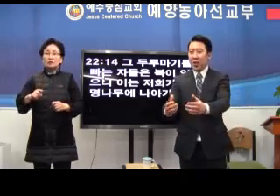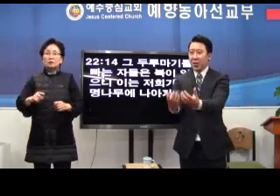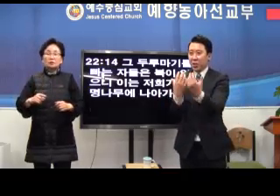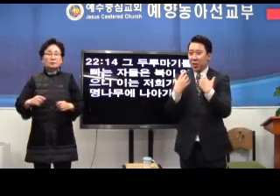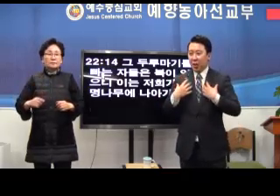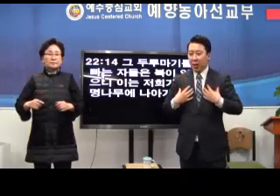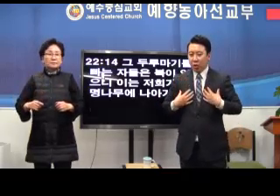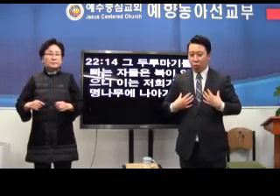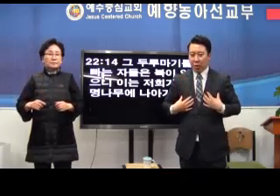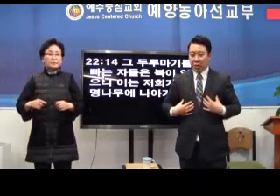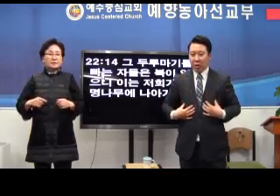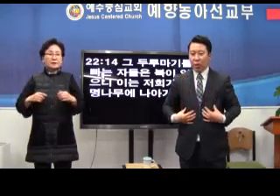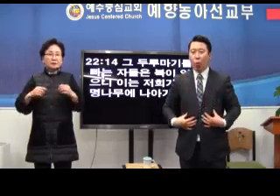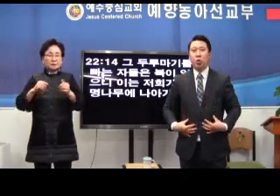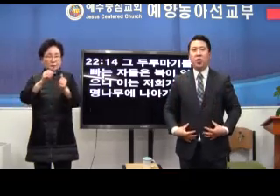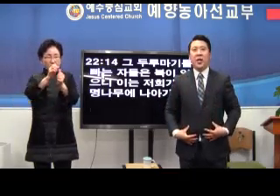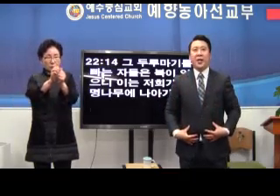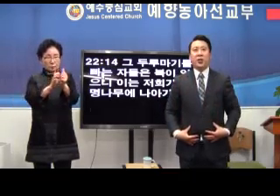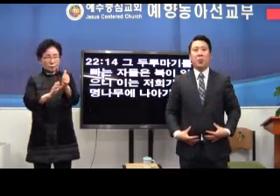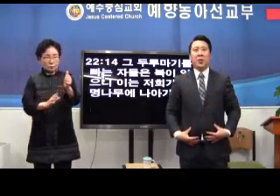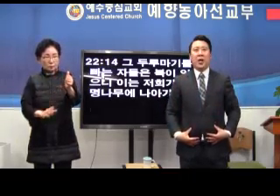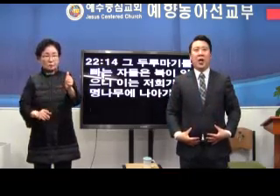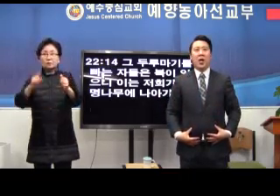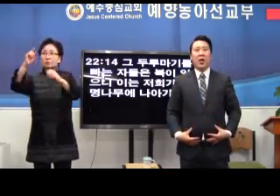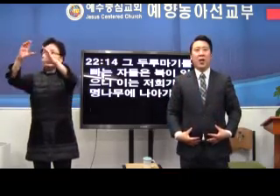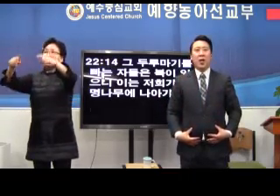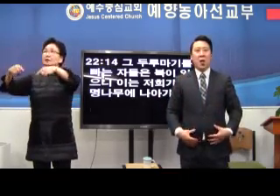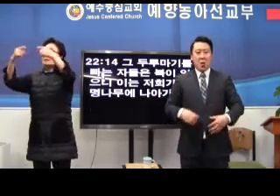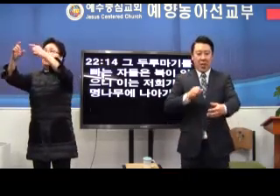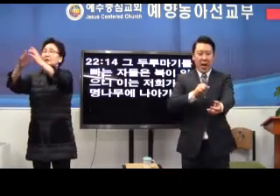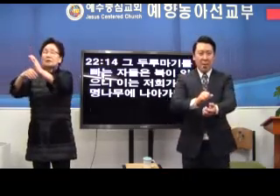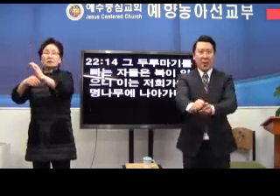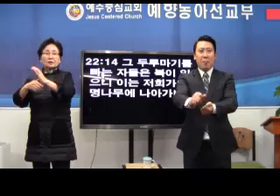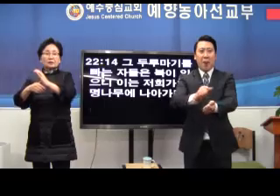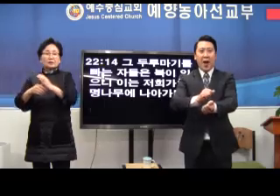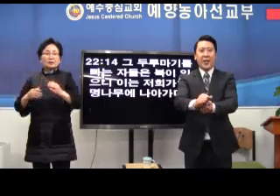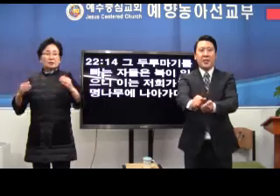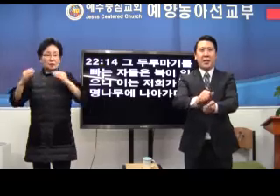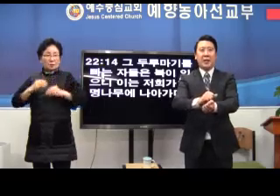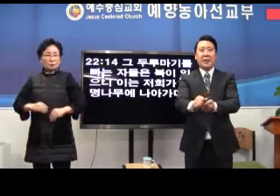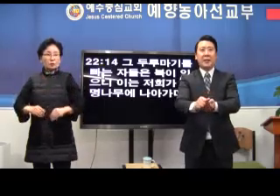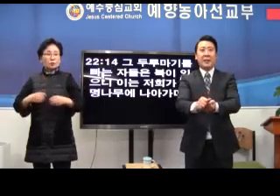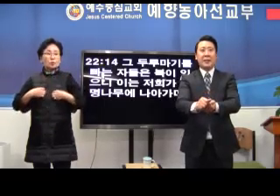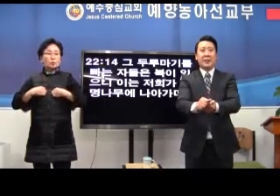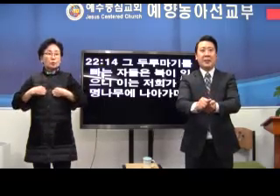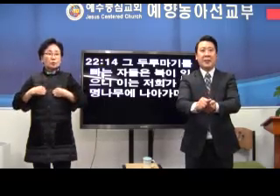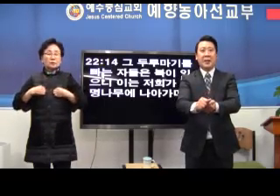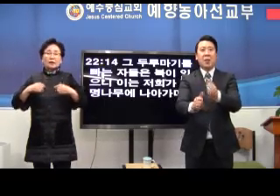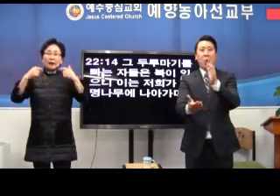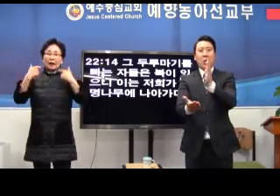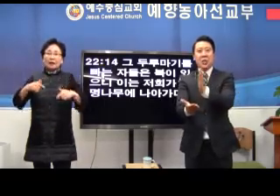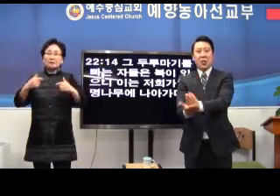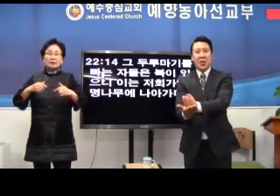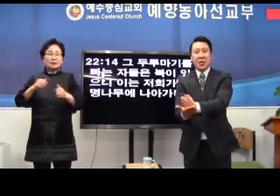두루마기는 이 천국에 들어가는 옷을 얘기하는 겁니다. 날마다 빠는 자는 복이